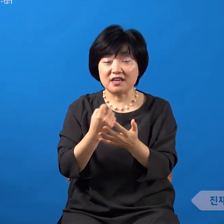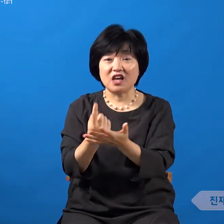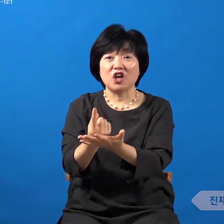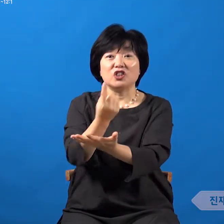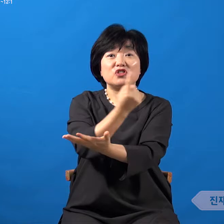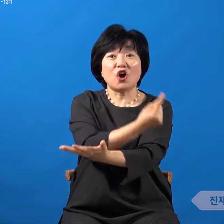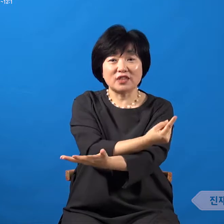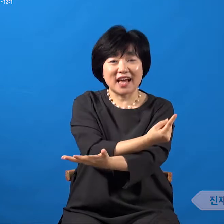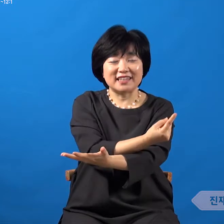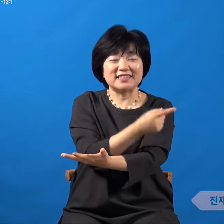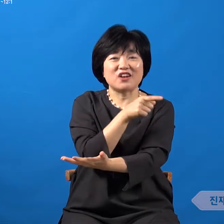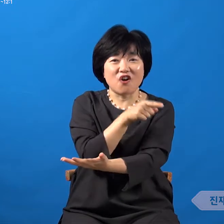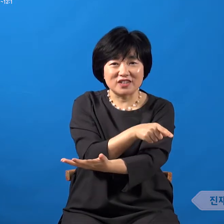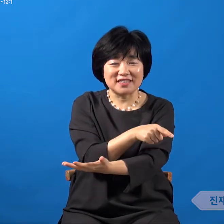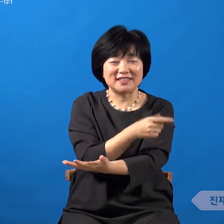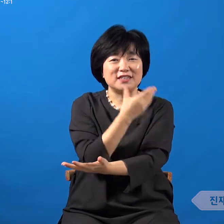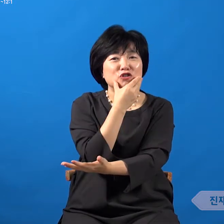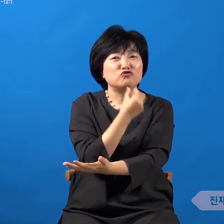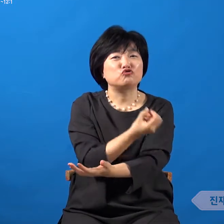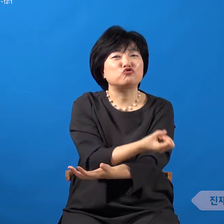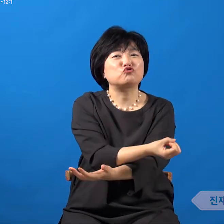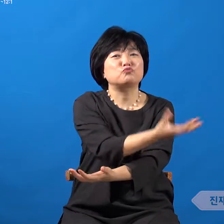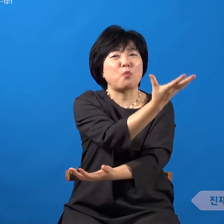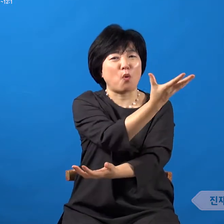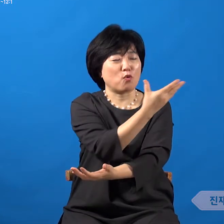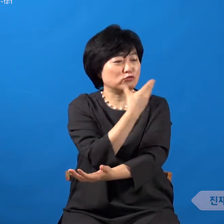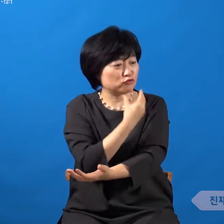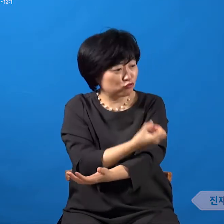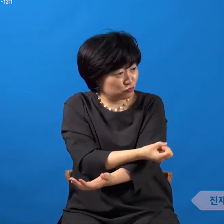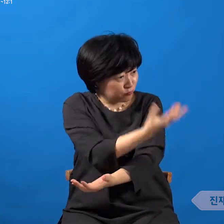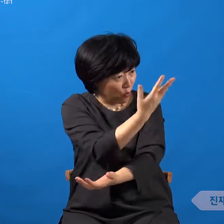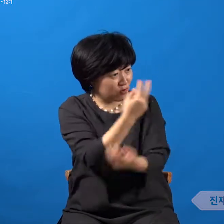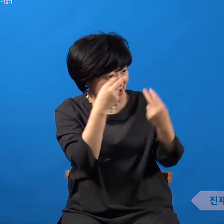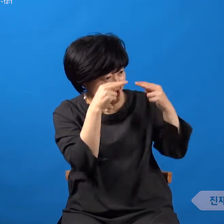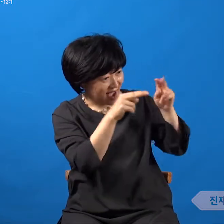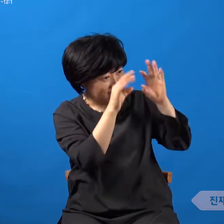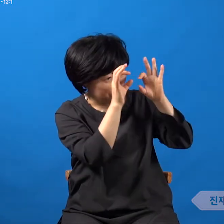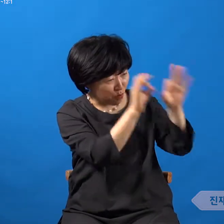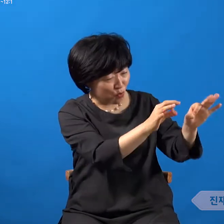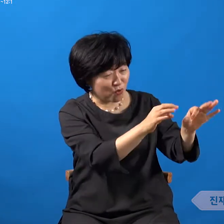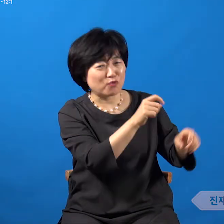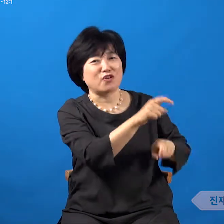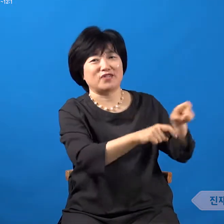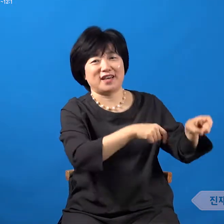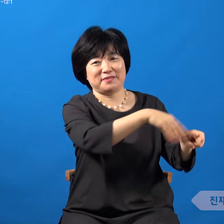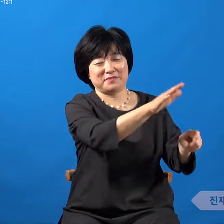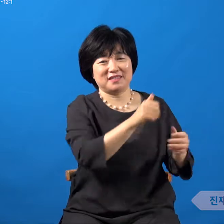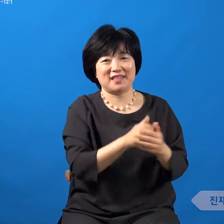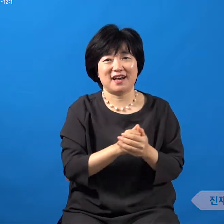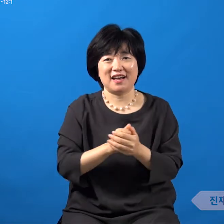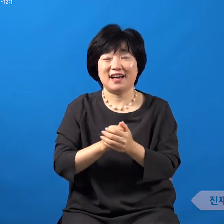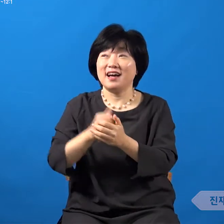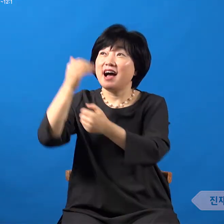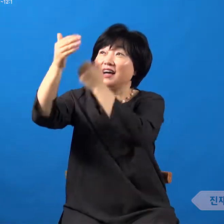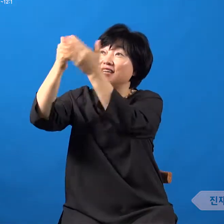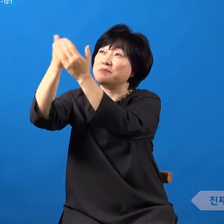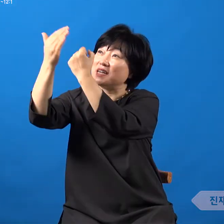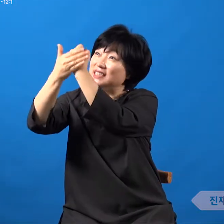떠남은 축복을 향한 떠남이었습니다. 은혜로 의한